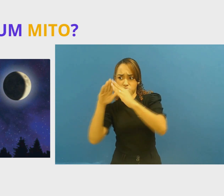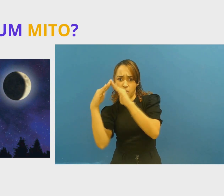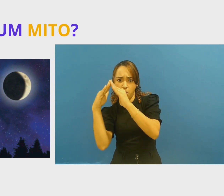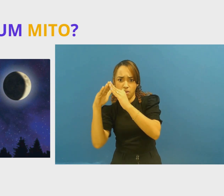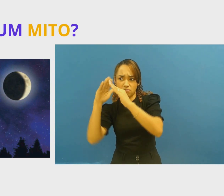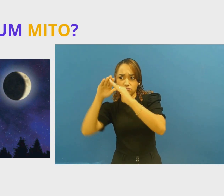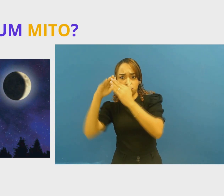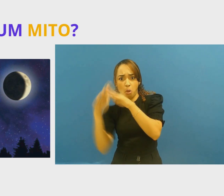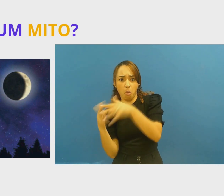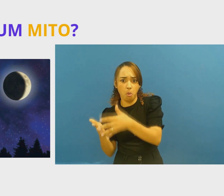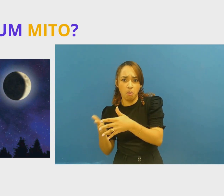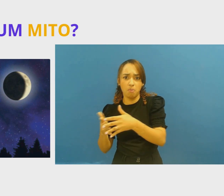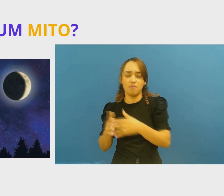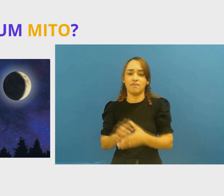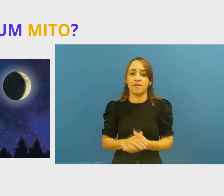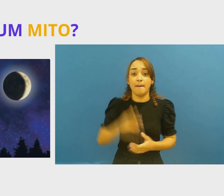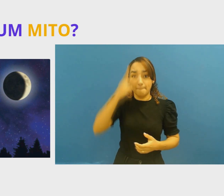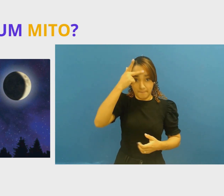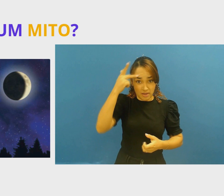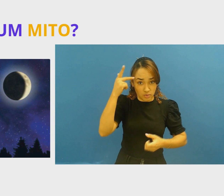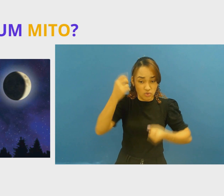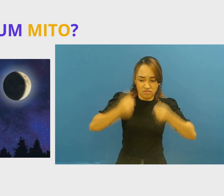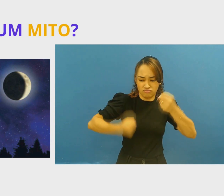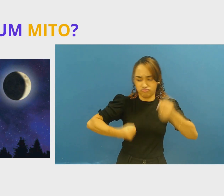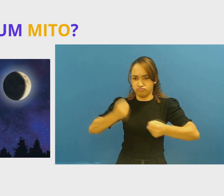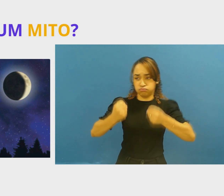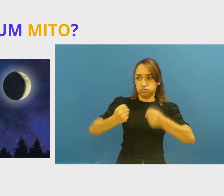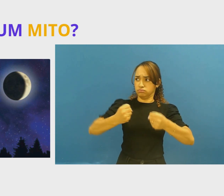ou também com pessoas